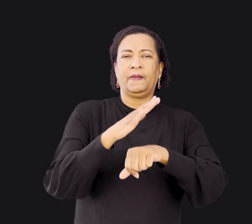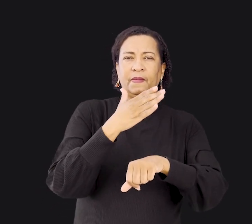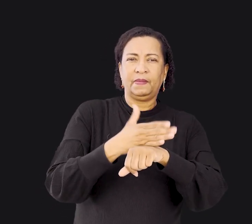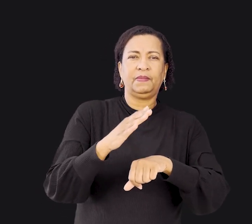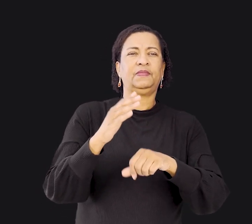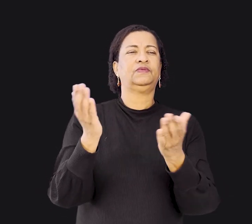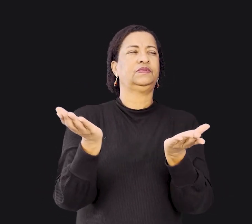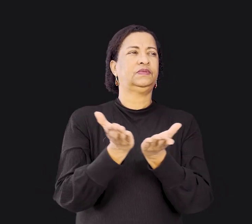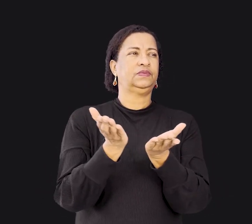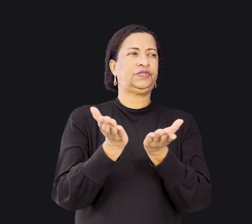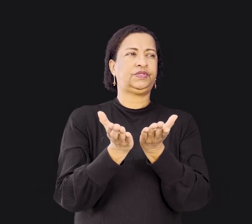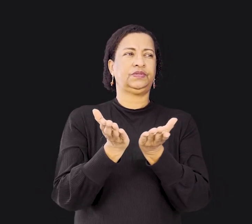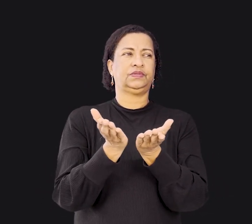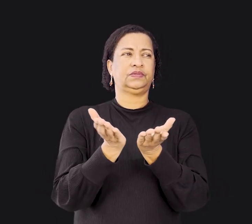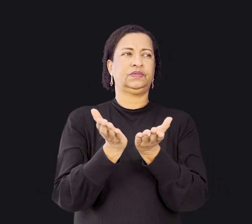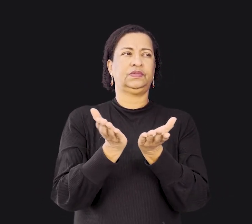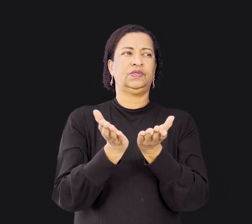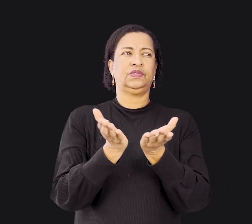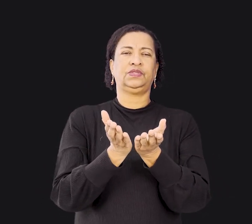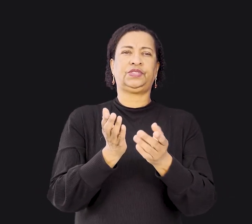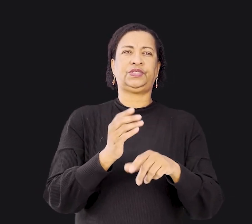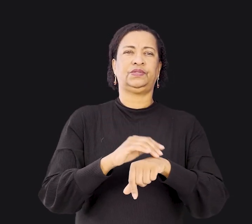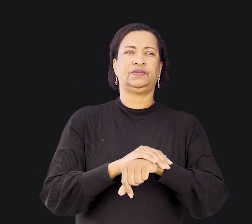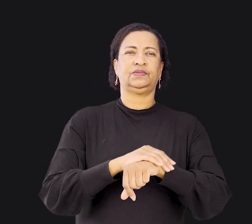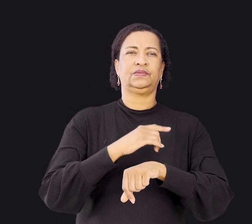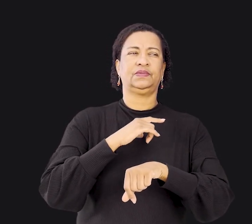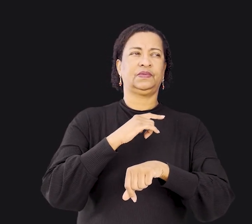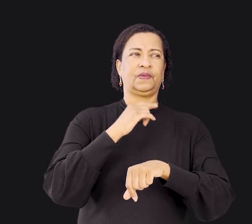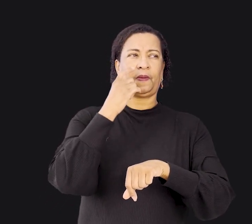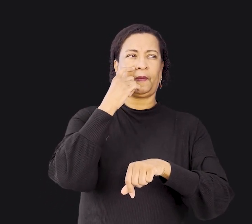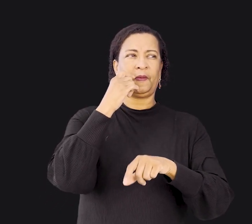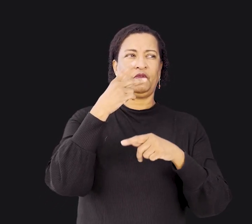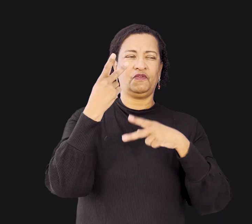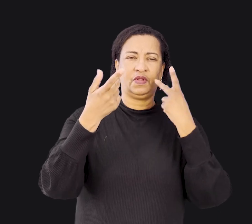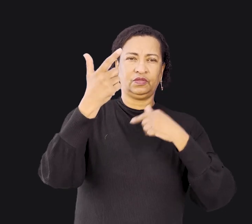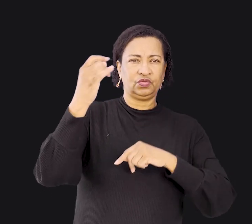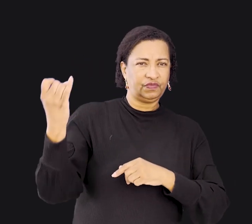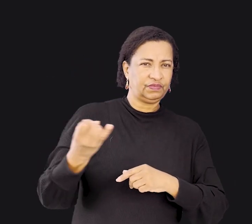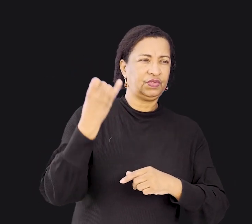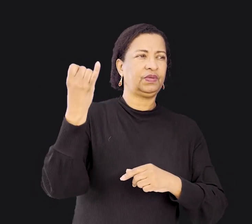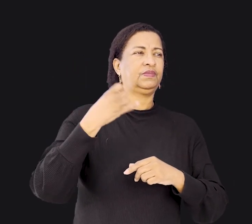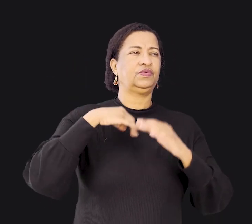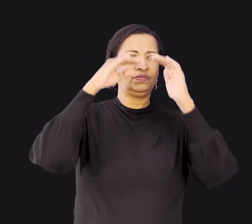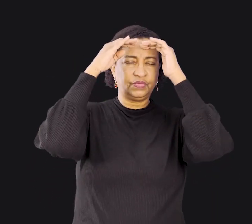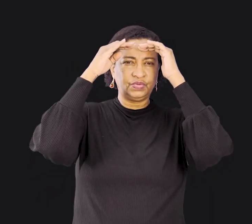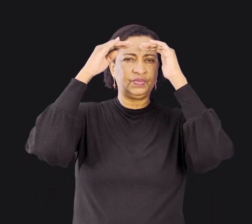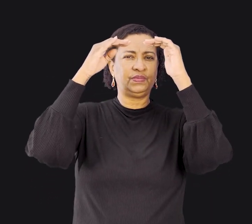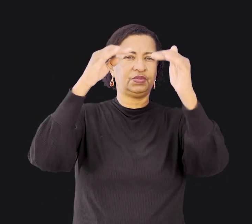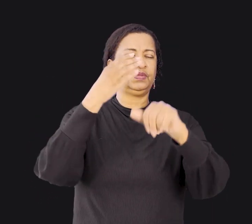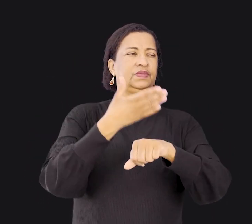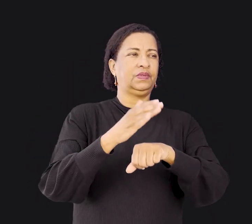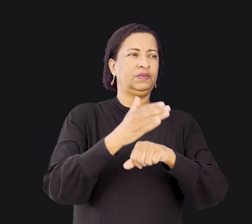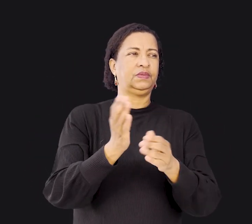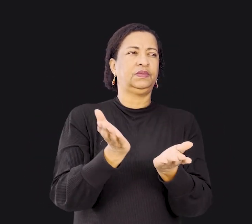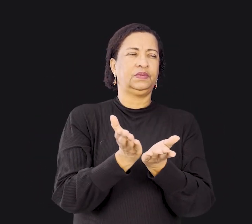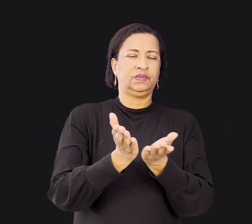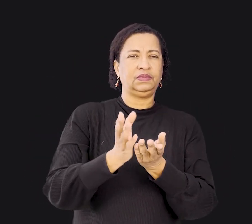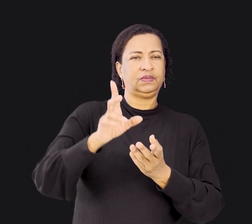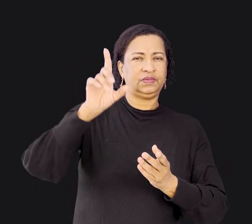não somente ouvintes. Ao enfatizar mais uma vez a importância de obedecer e praticar a palavra de Deus, Tiago ensina